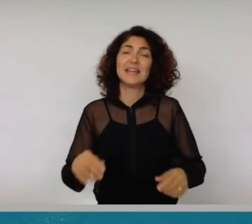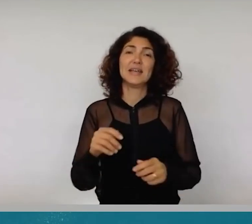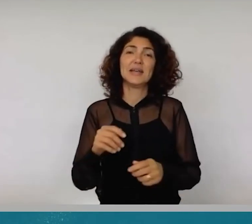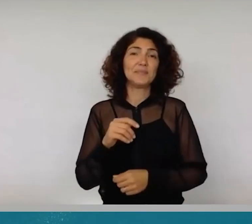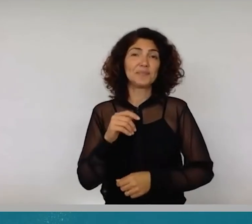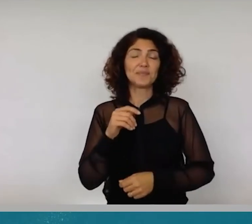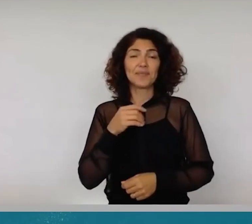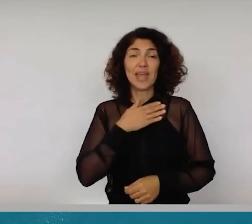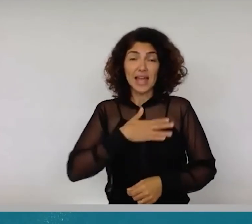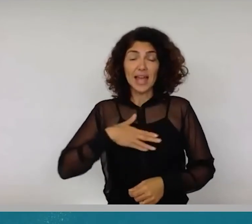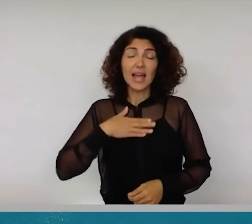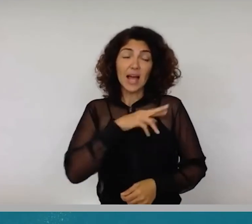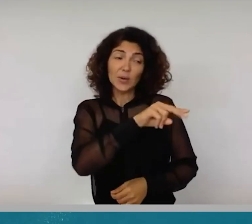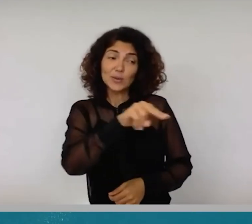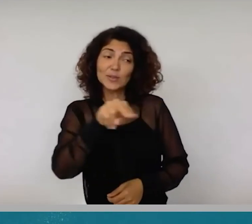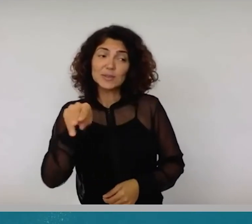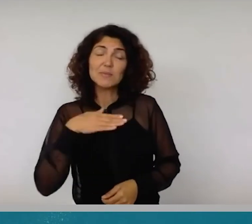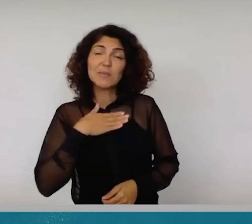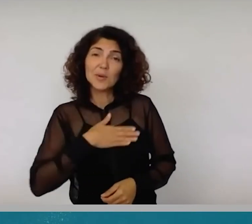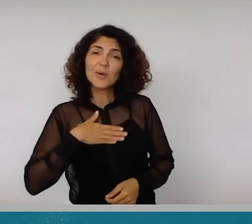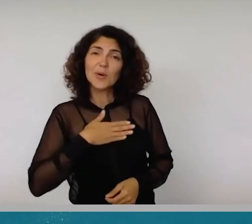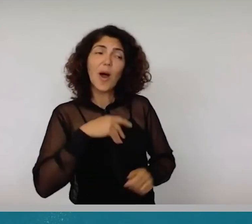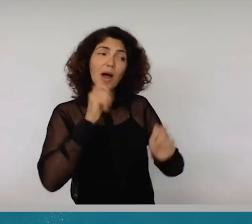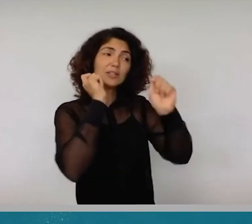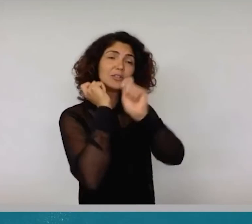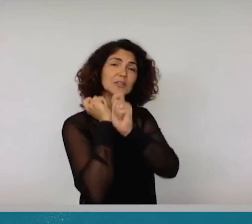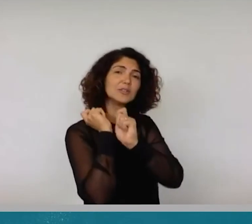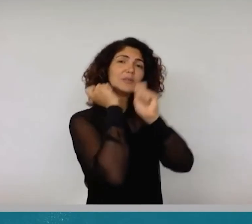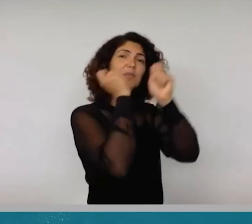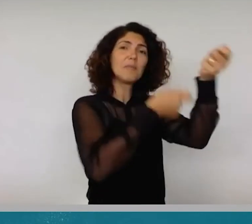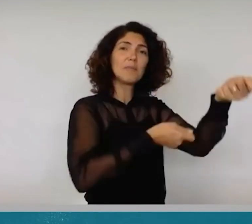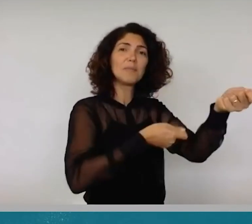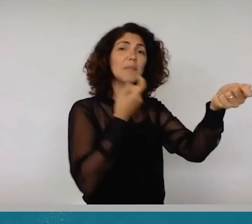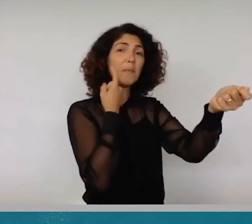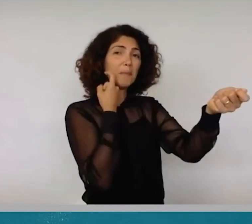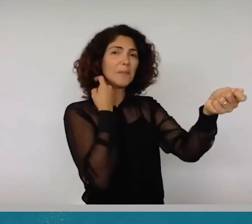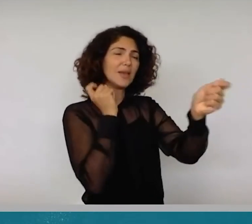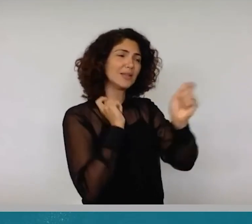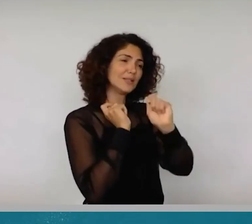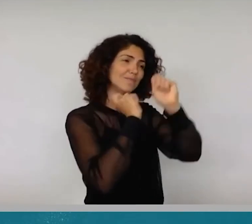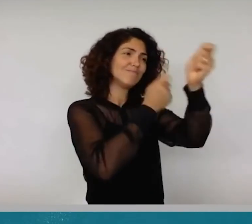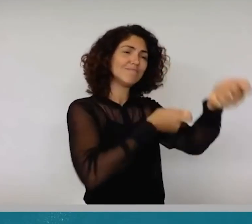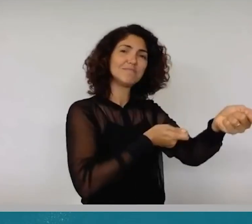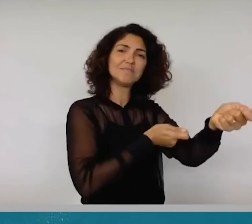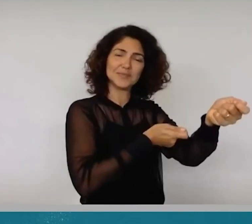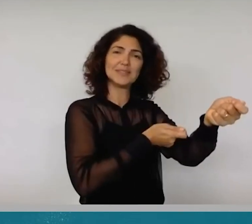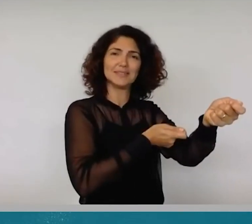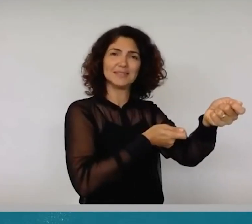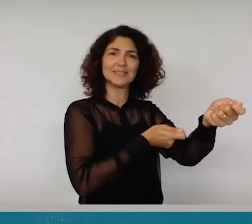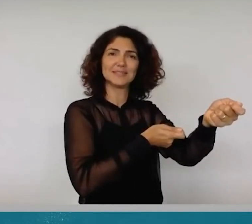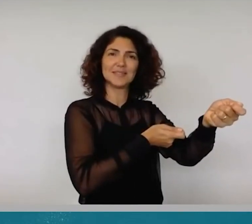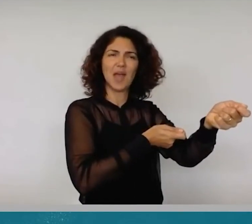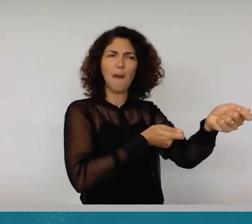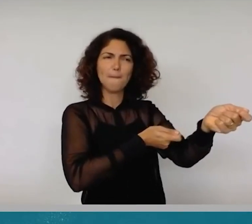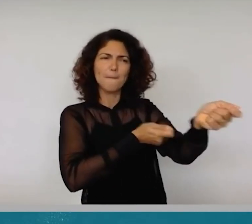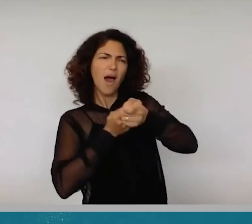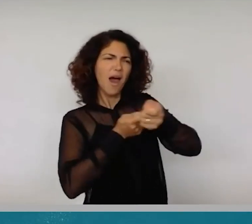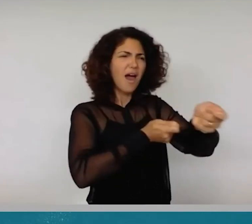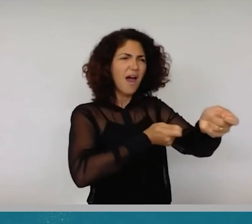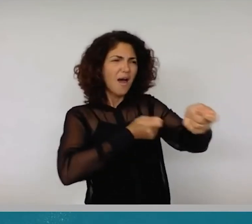E a pescaria é um prazer, né? É uma alegria para o homem. É daquela coisa fisgou, aquela briga, não é